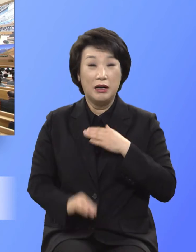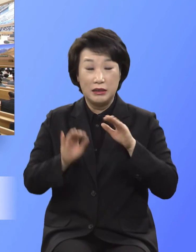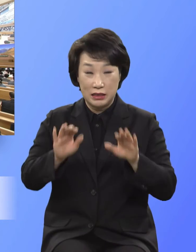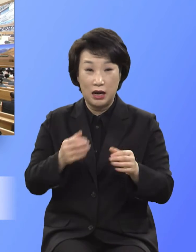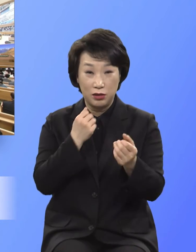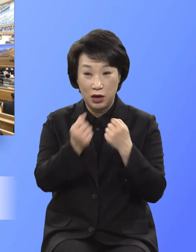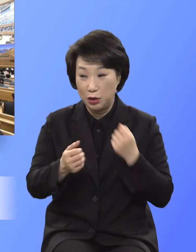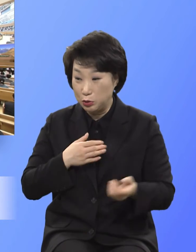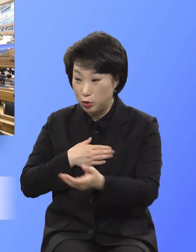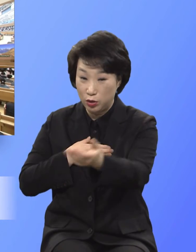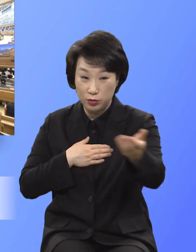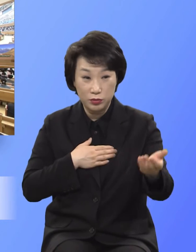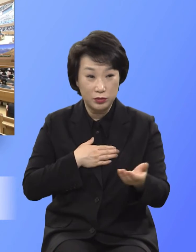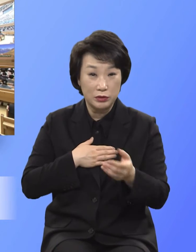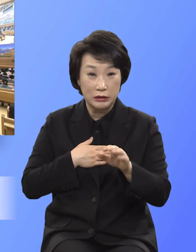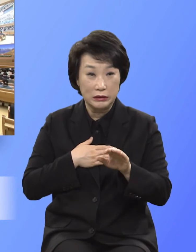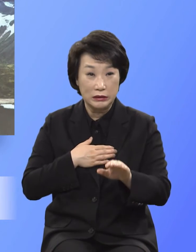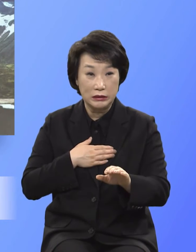그럼에도 불구하고